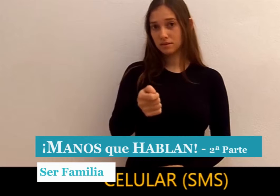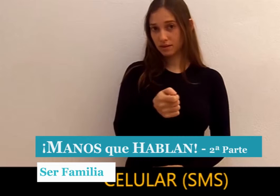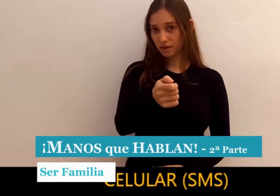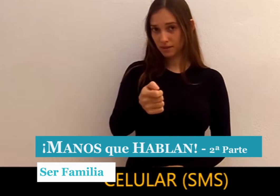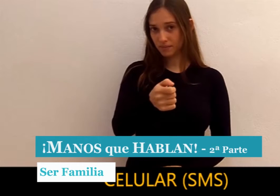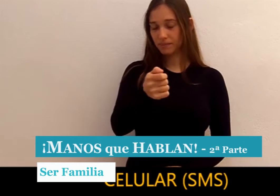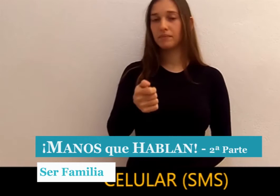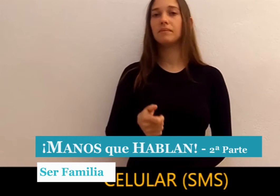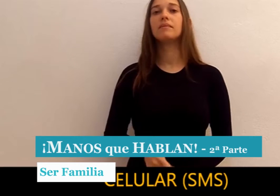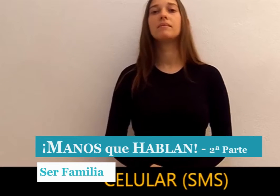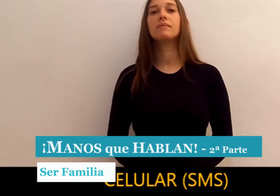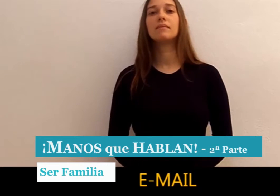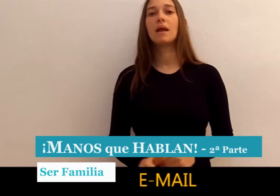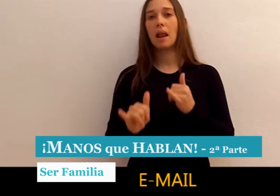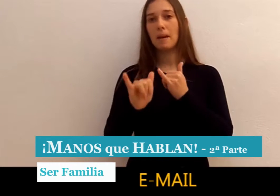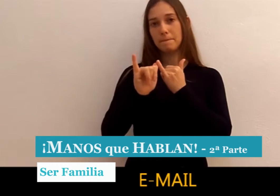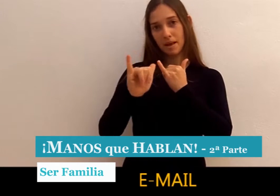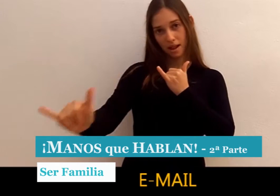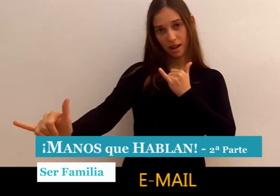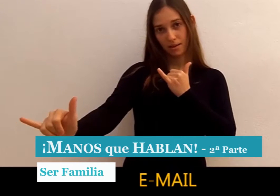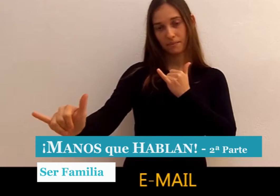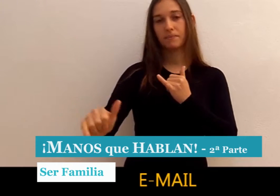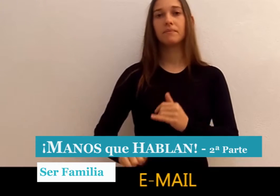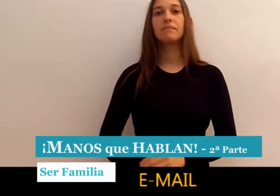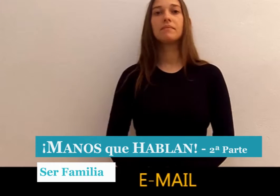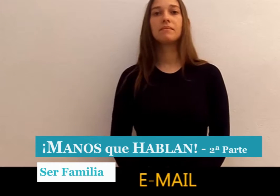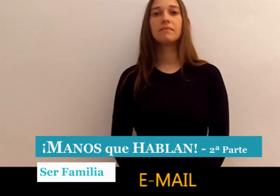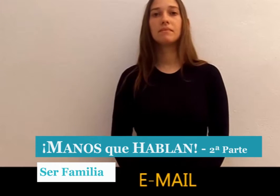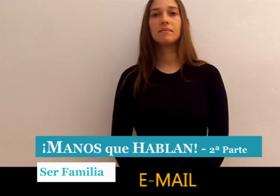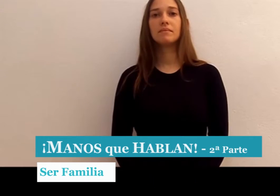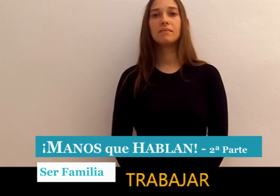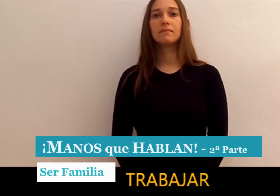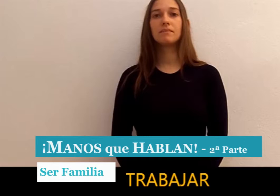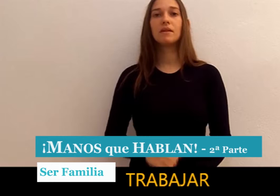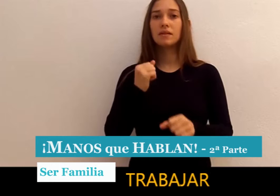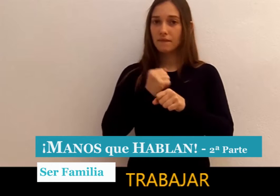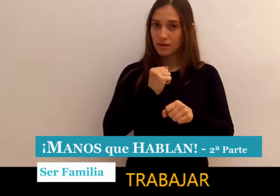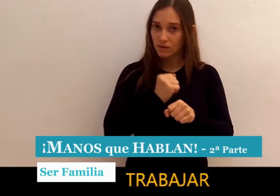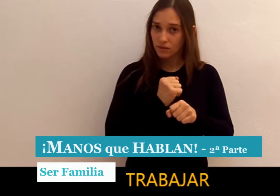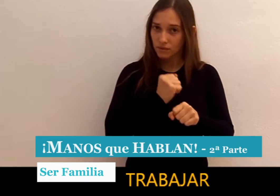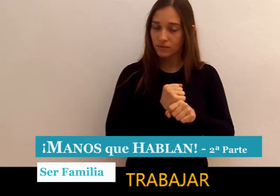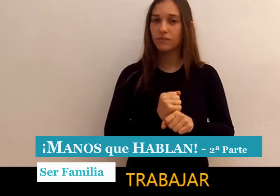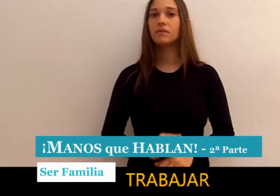el cielo azul temblar, súbitamente y quebrarse.